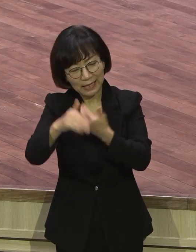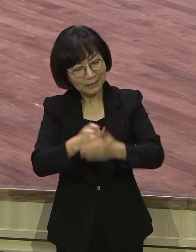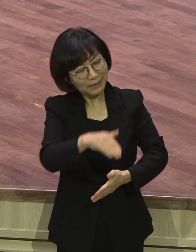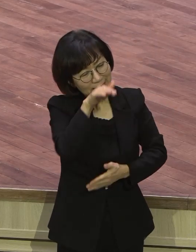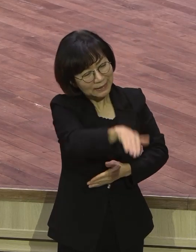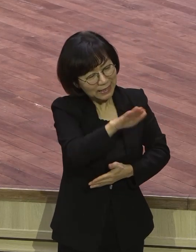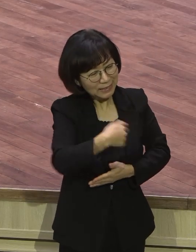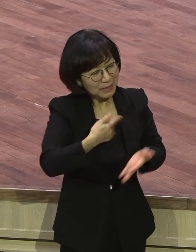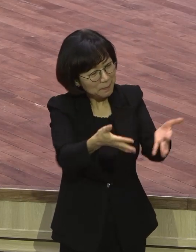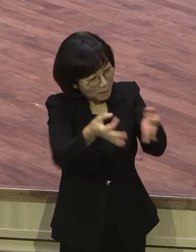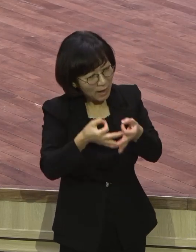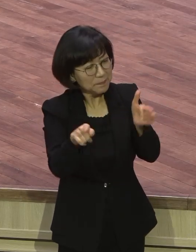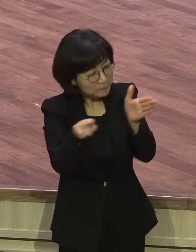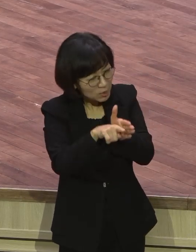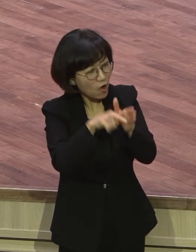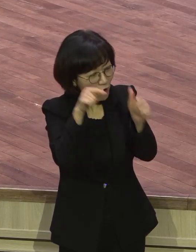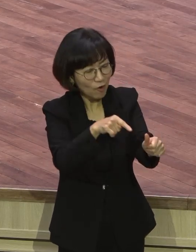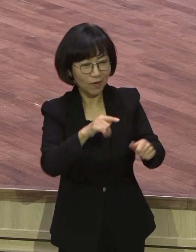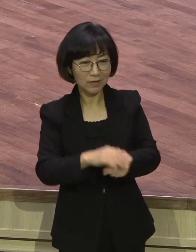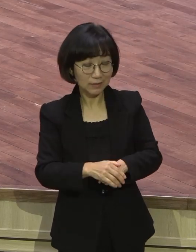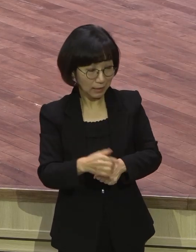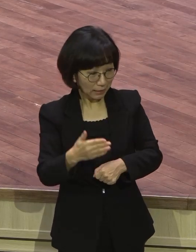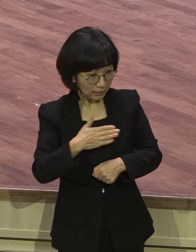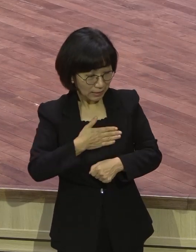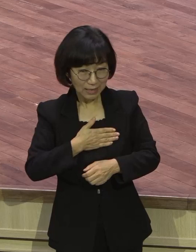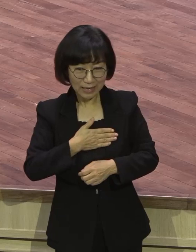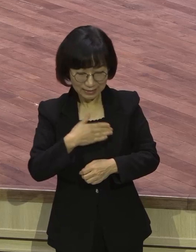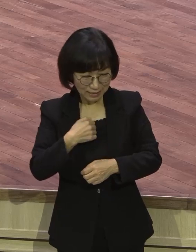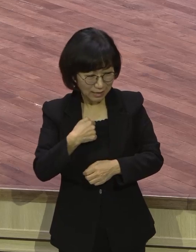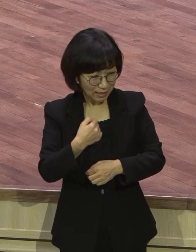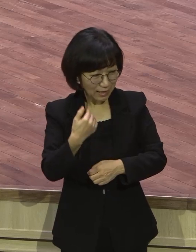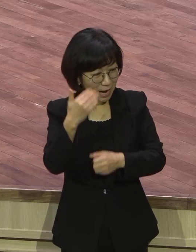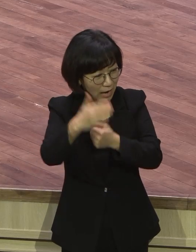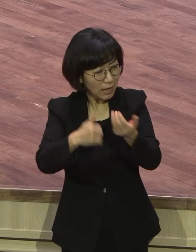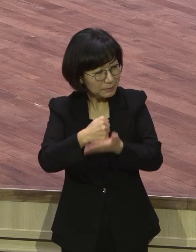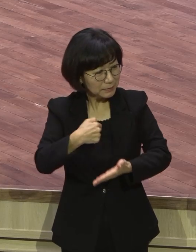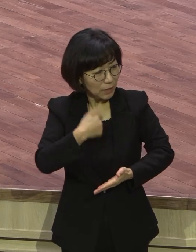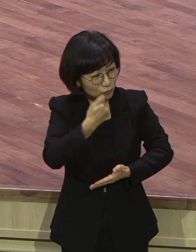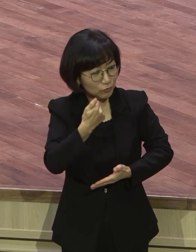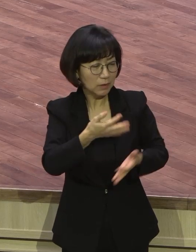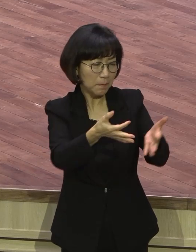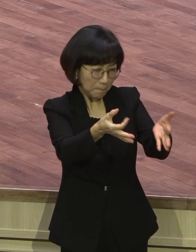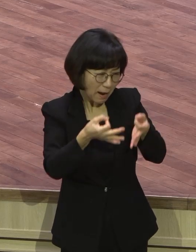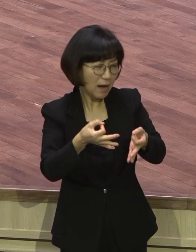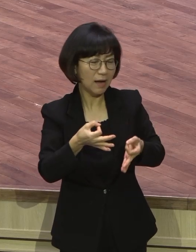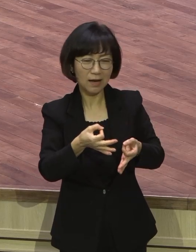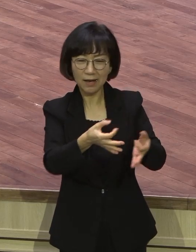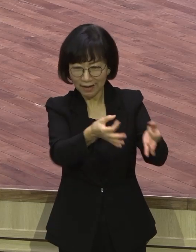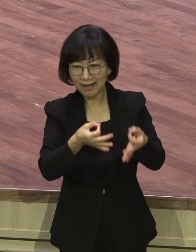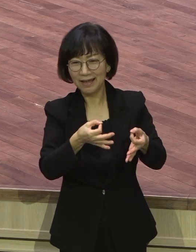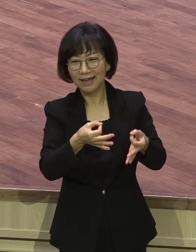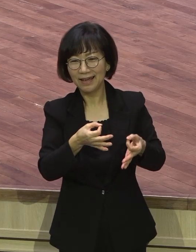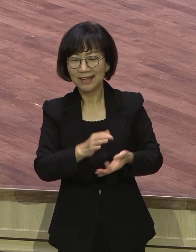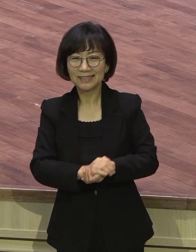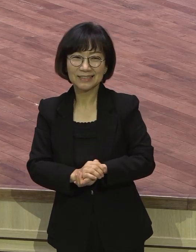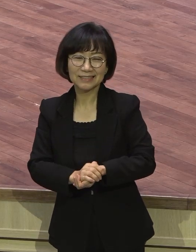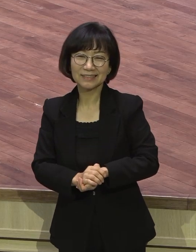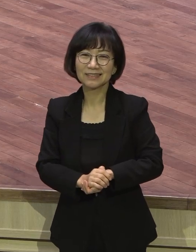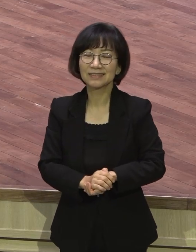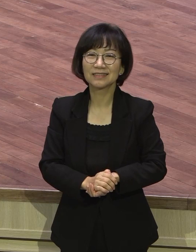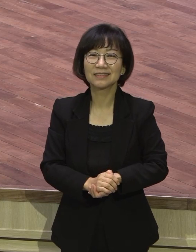내가 누구인지 좀 제발 인식 좀 해주라. 하나님 이스라엘 백성에게 원하는